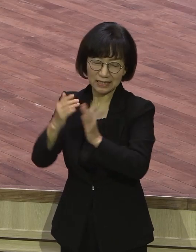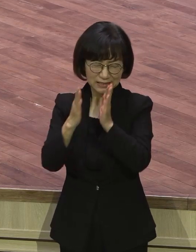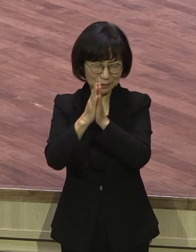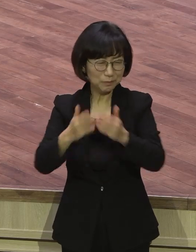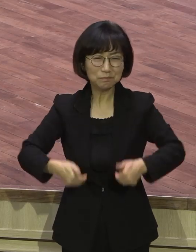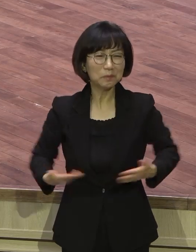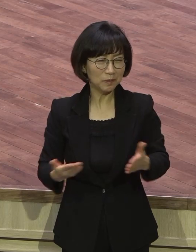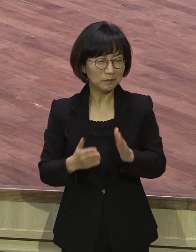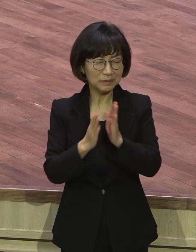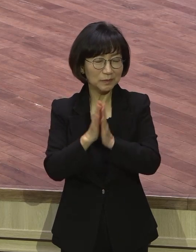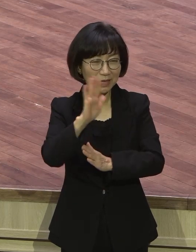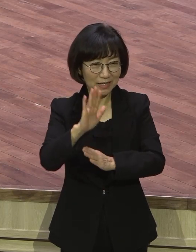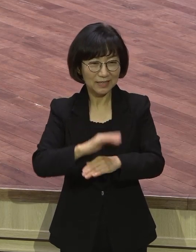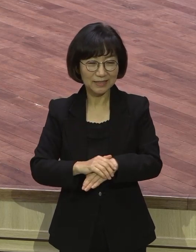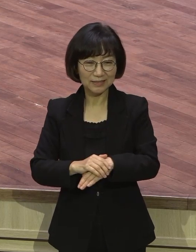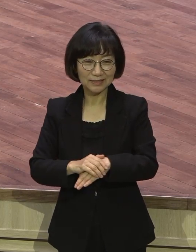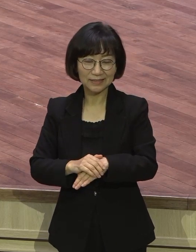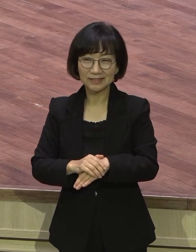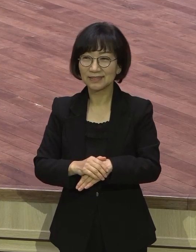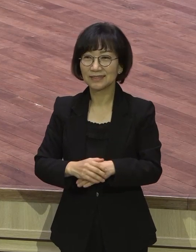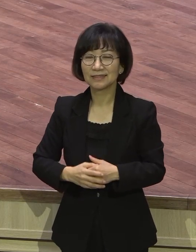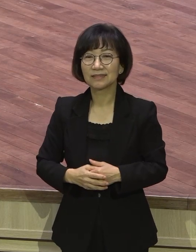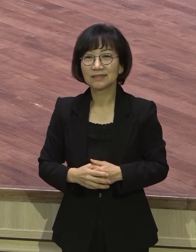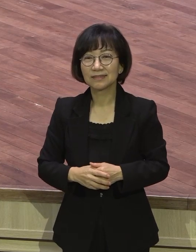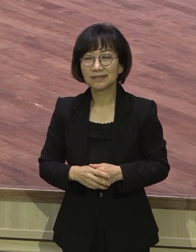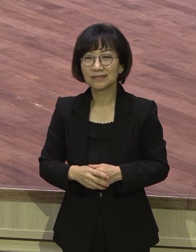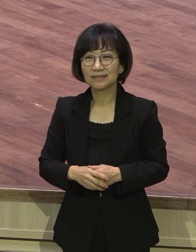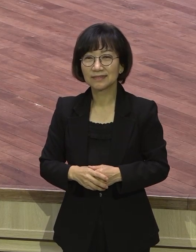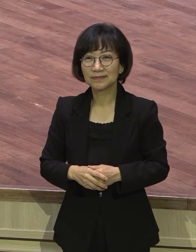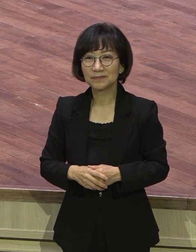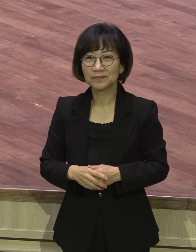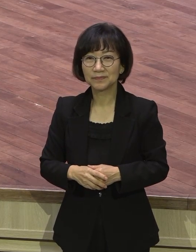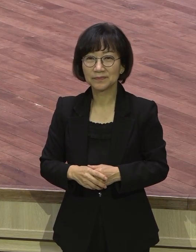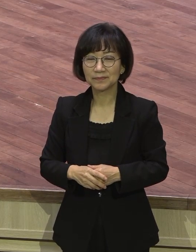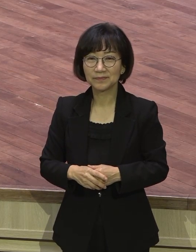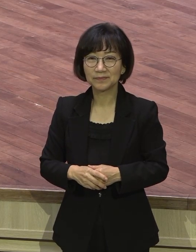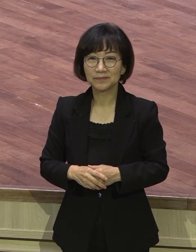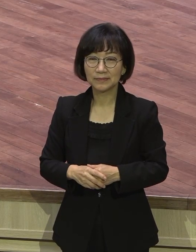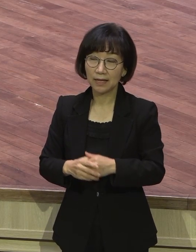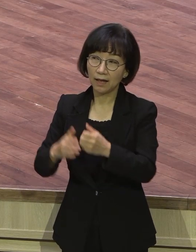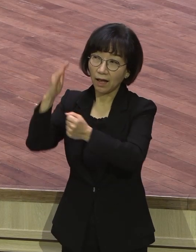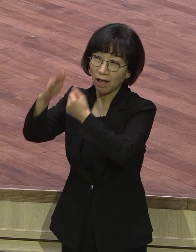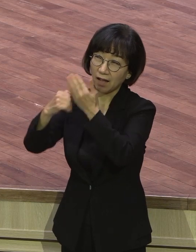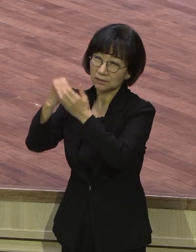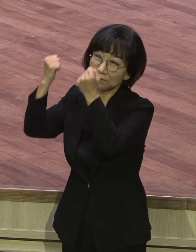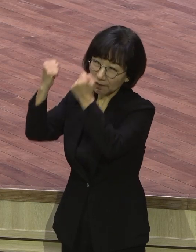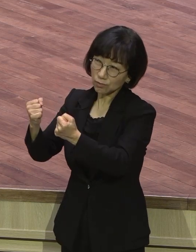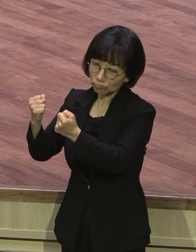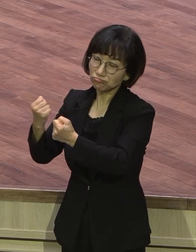기도가 나오겠습니까 하나님이 안 믿어지는데 계신다 하더라도 신뢰가 안 되는데